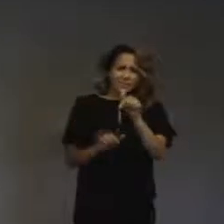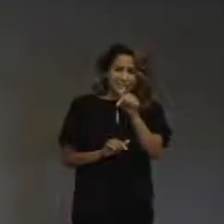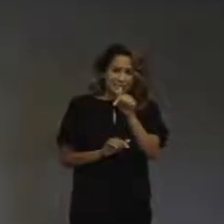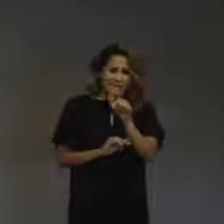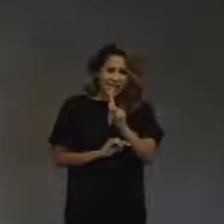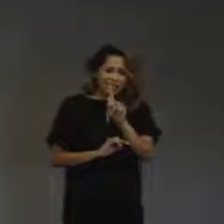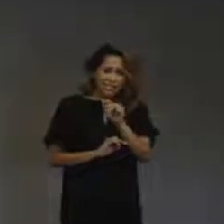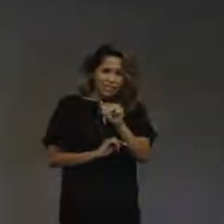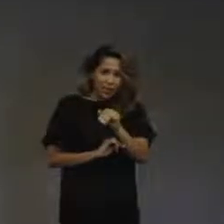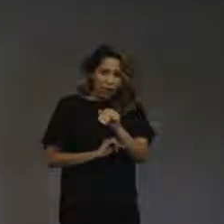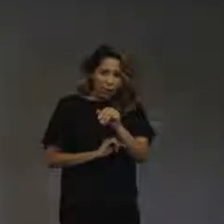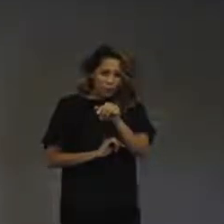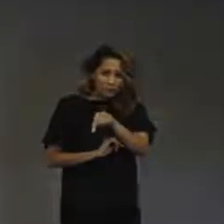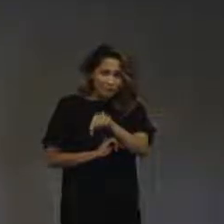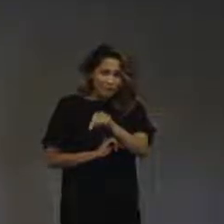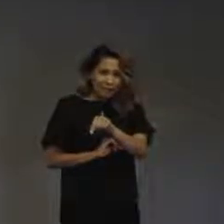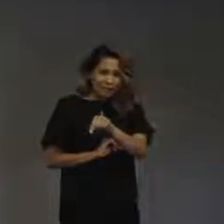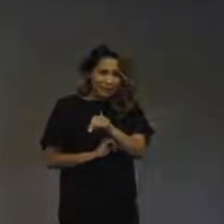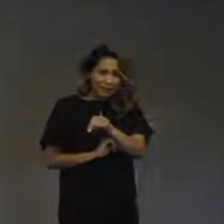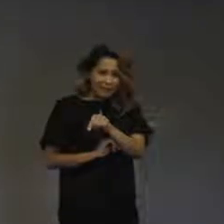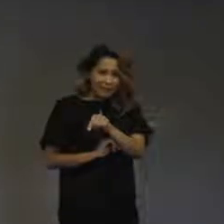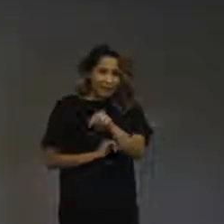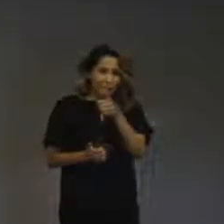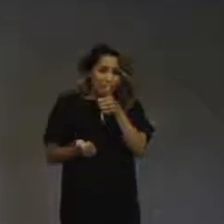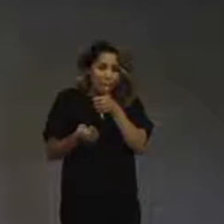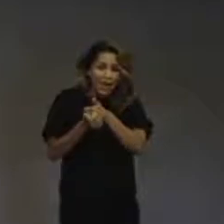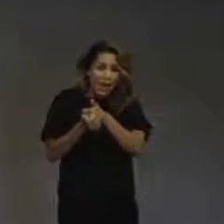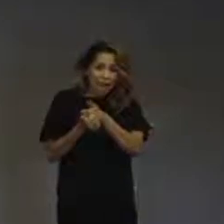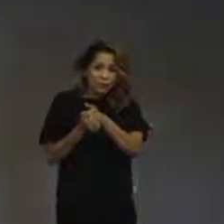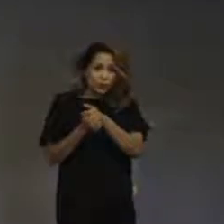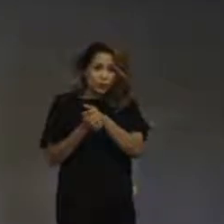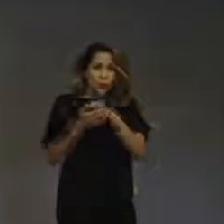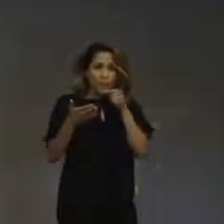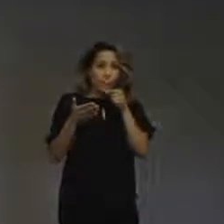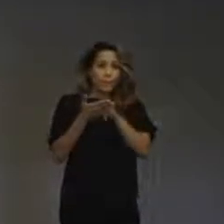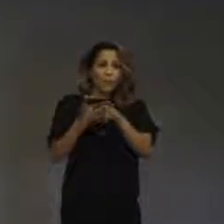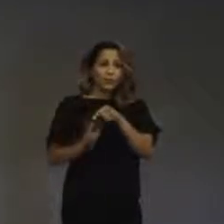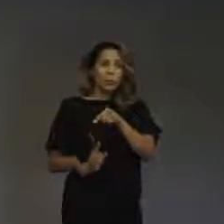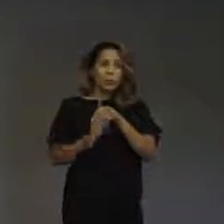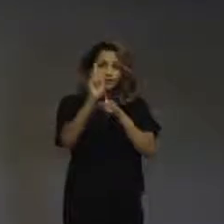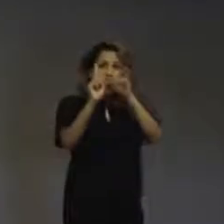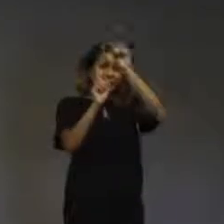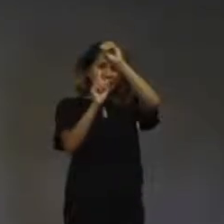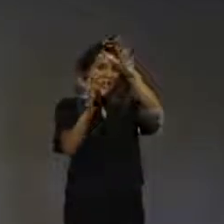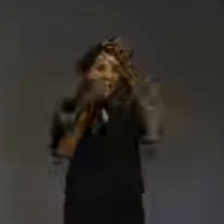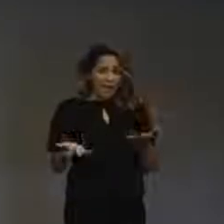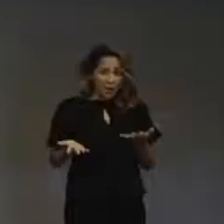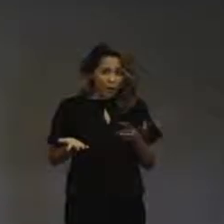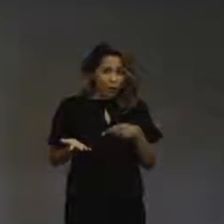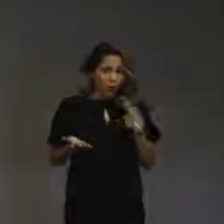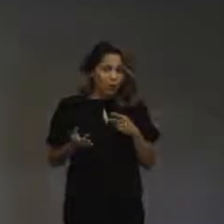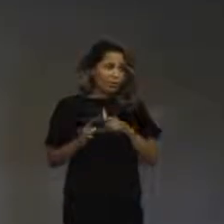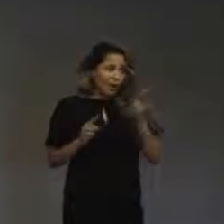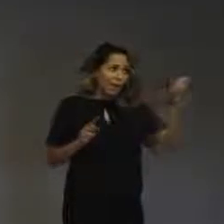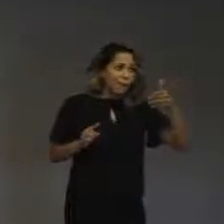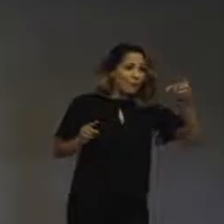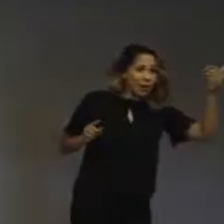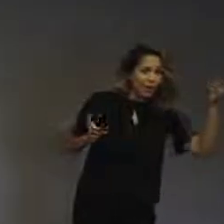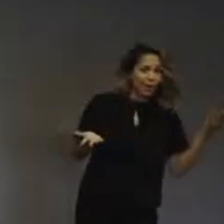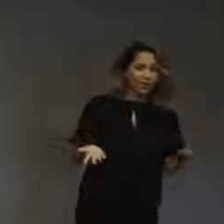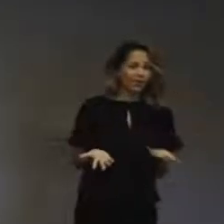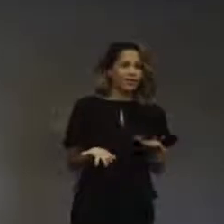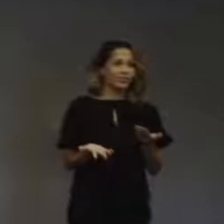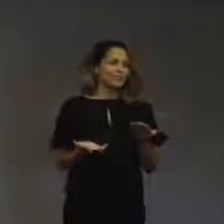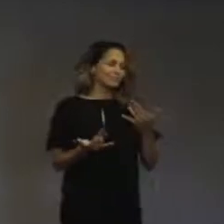Marco Zero, né? Zona Leste para quem, cara de pau? Que é isso? E a gente fez uma brincadeira. Eu falei assim,